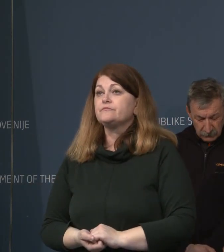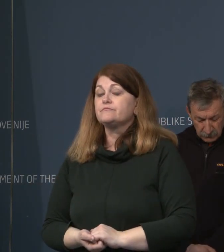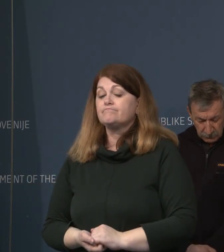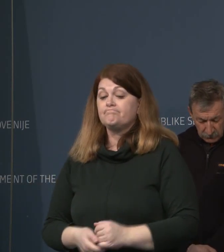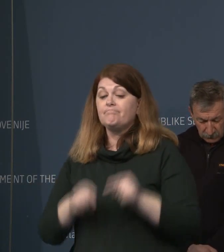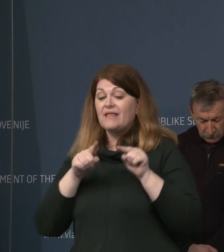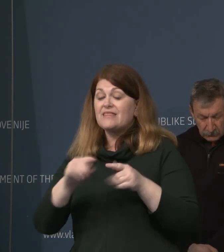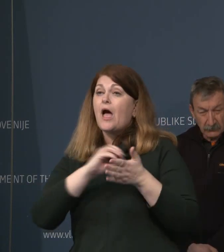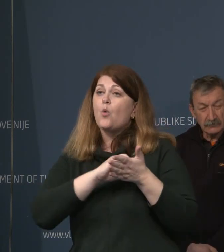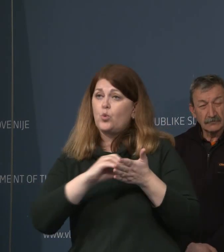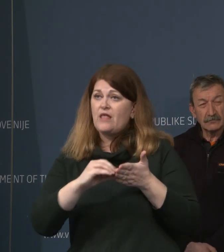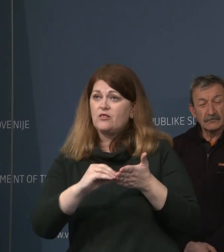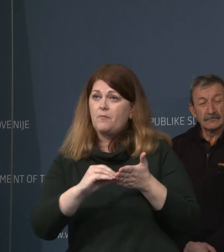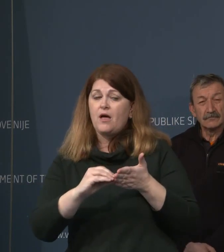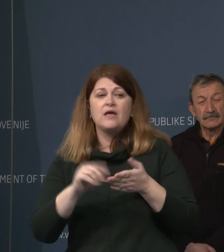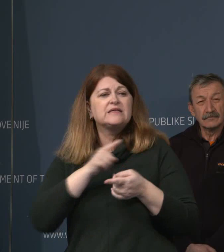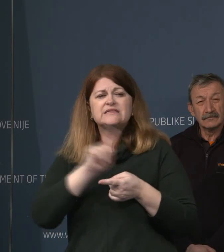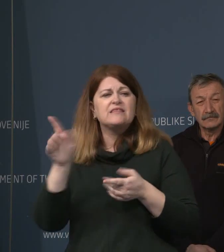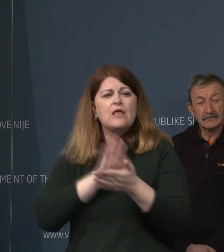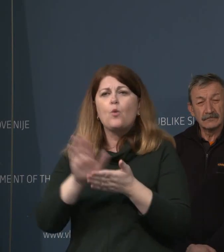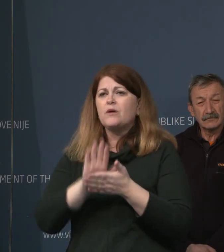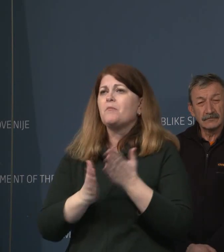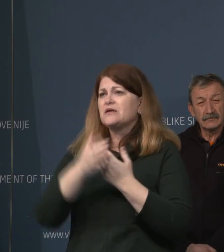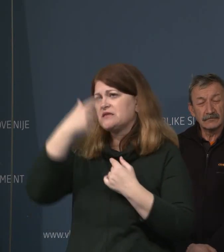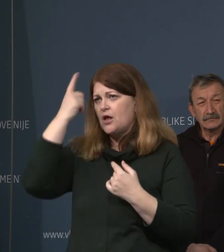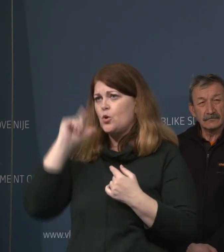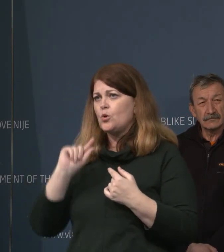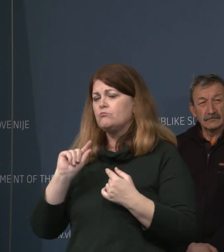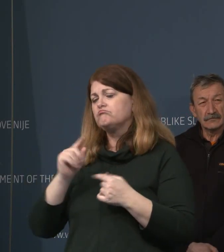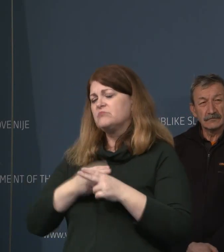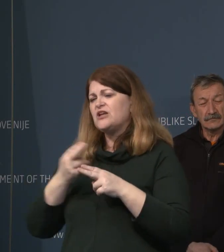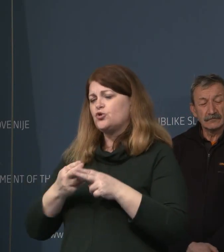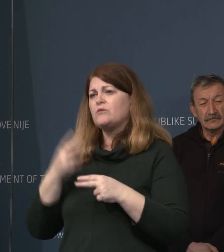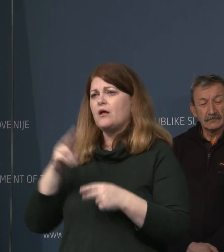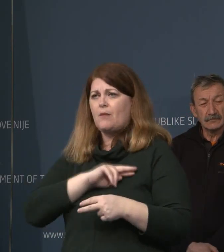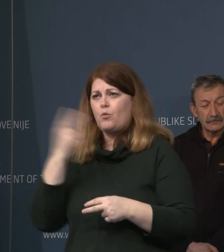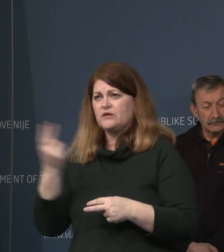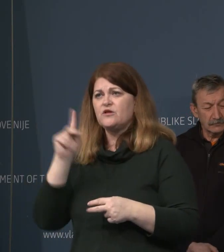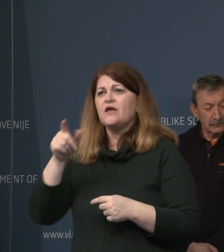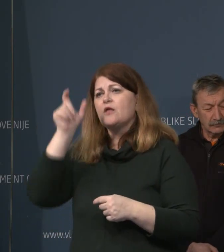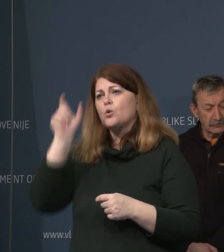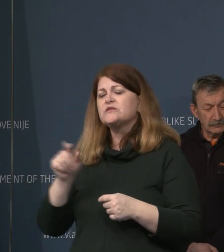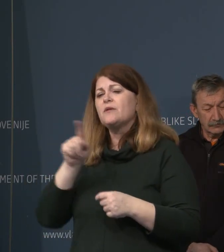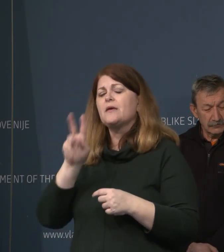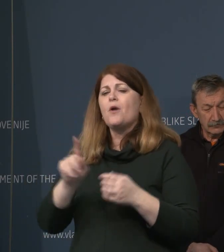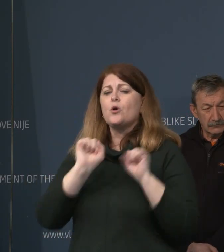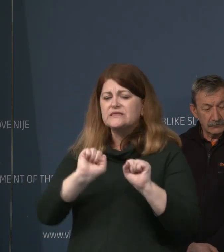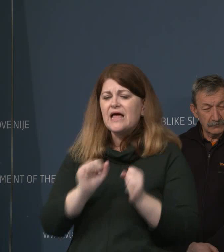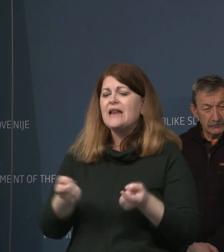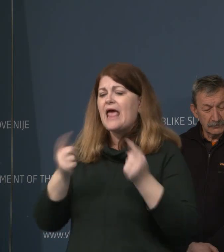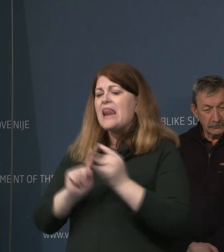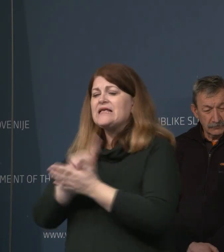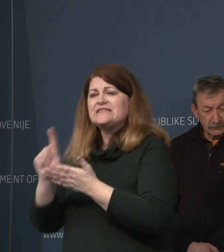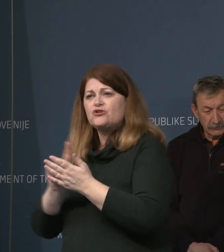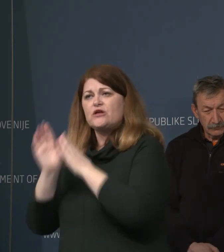Ta odredba se v bistvu tudi ne uporablja za državljane Republike Slovenije in osebe za stalnim in začasnim prebivališčem,